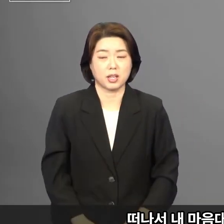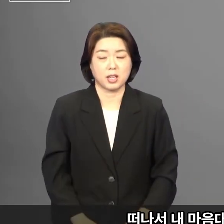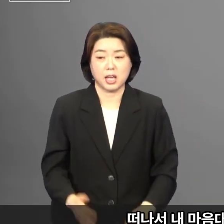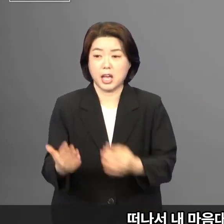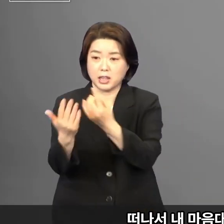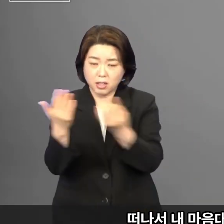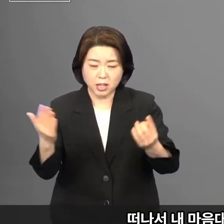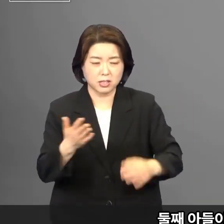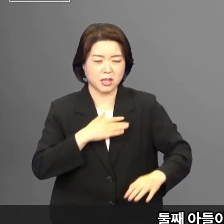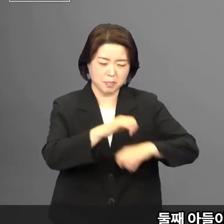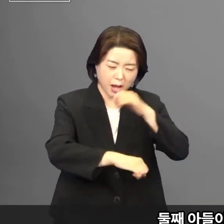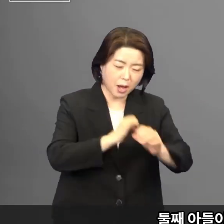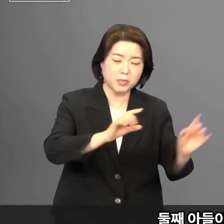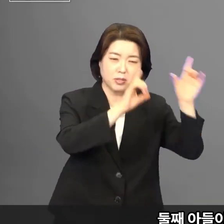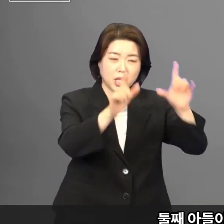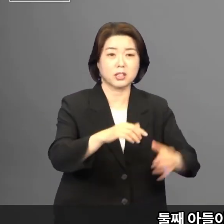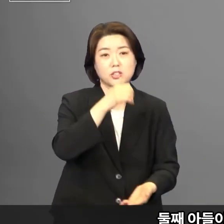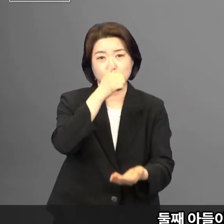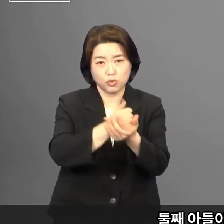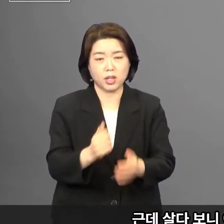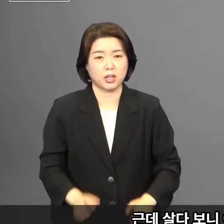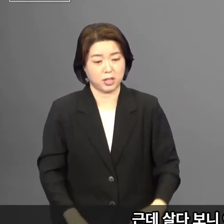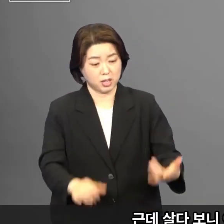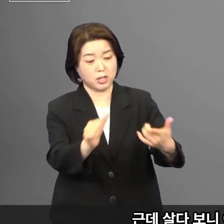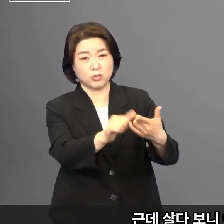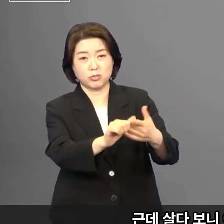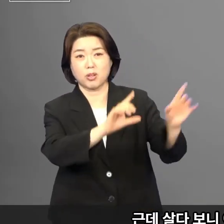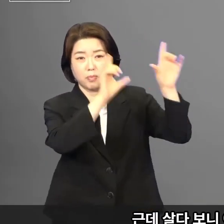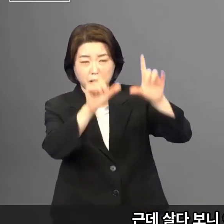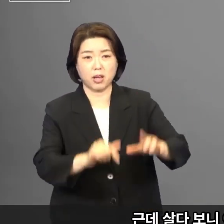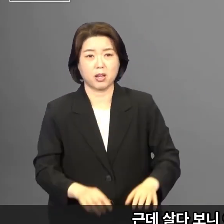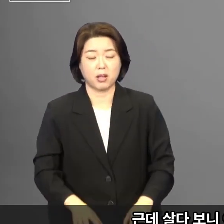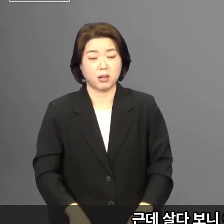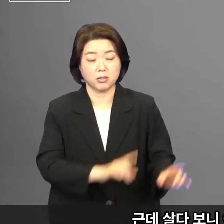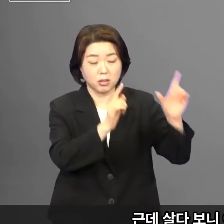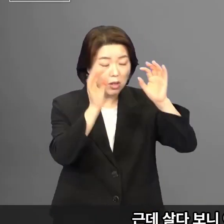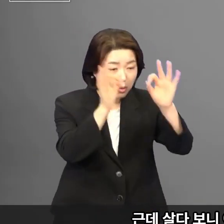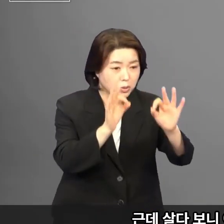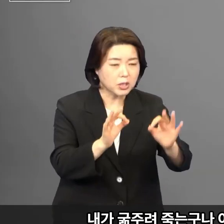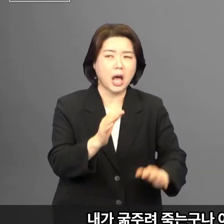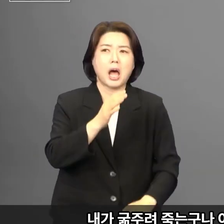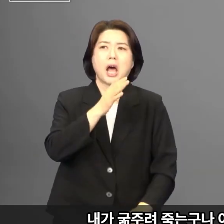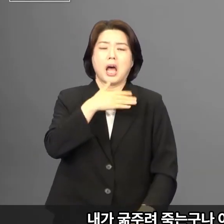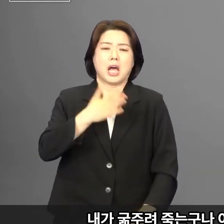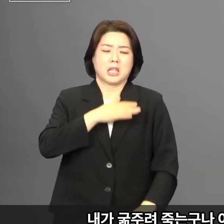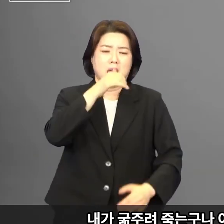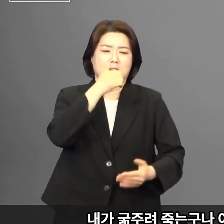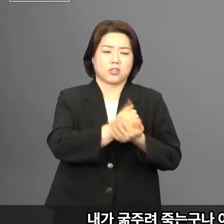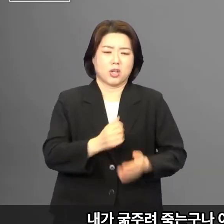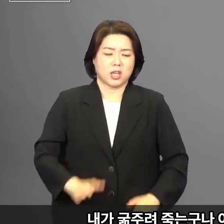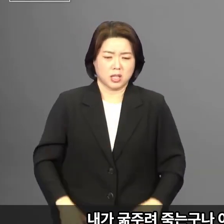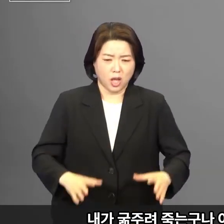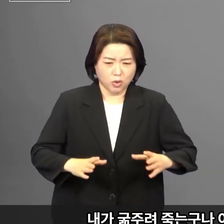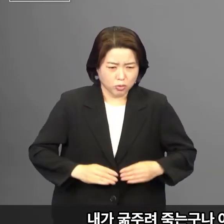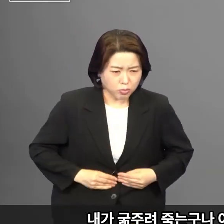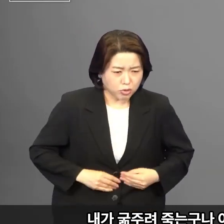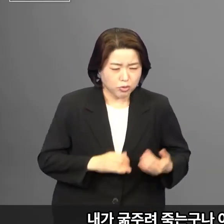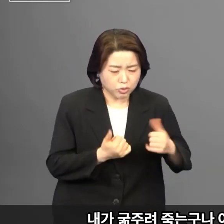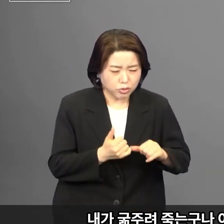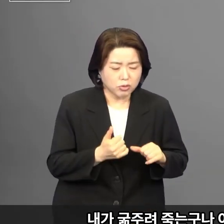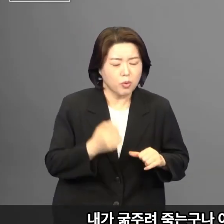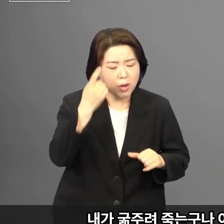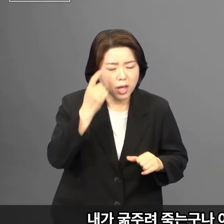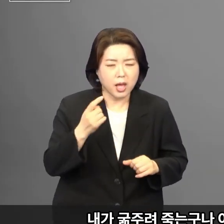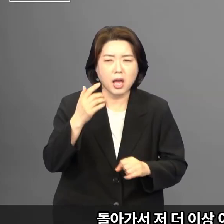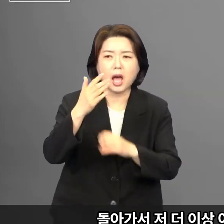것이 죄입니다. 둘째 아들이 그렇게 살았어요. 근데 살다 보니 이게 죄란 걸 알았어요. 내가 굶주려 죽는구나. 아버지의